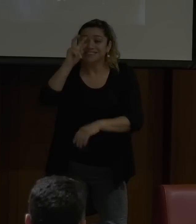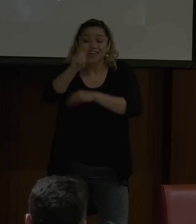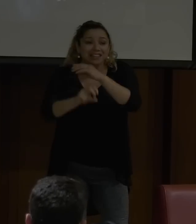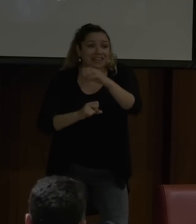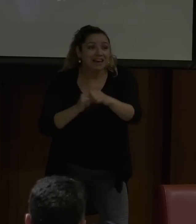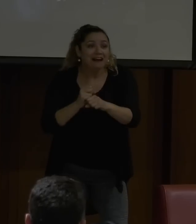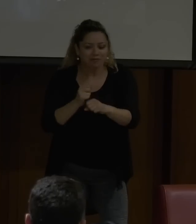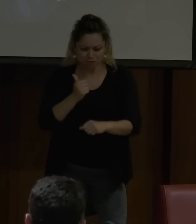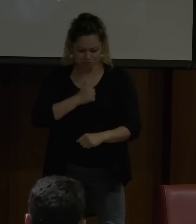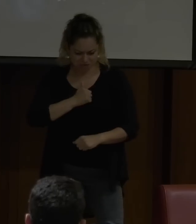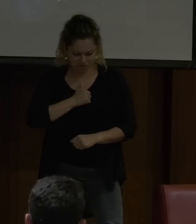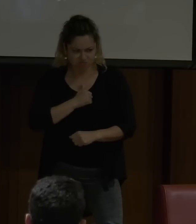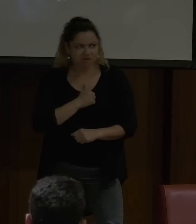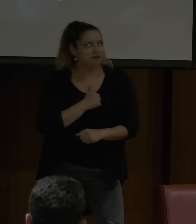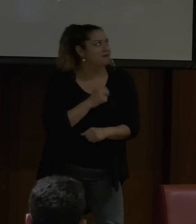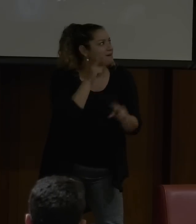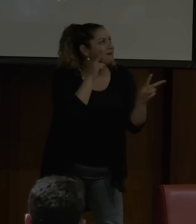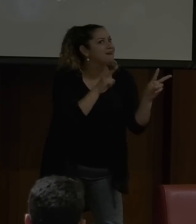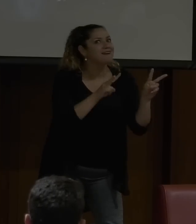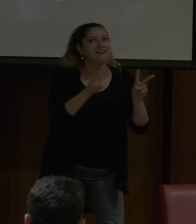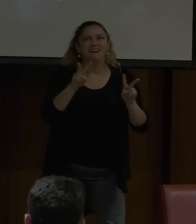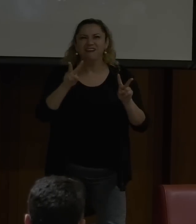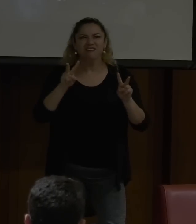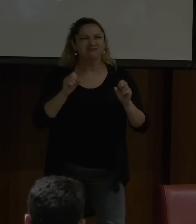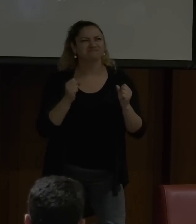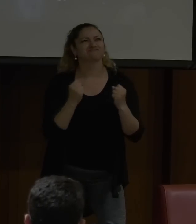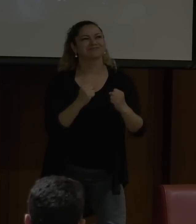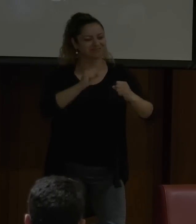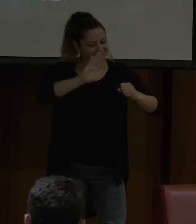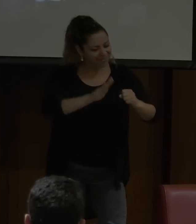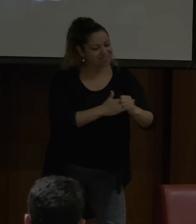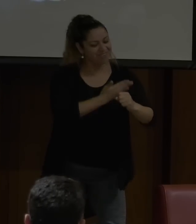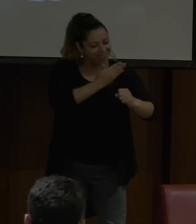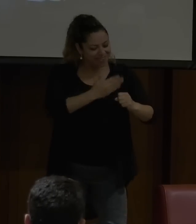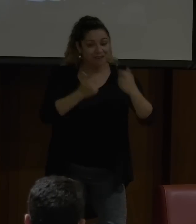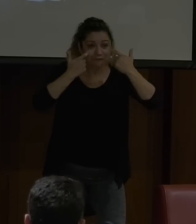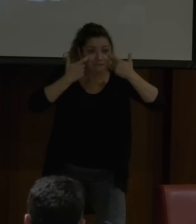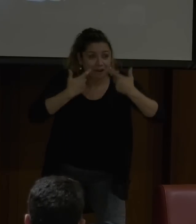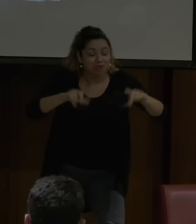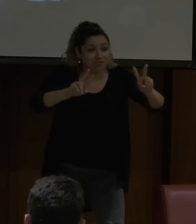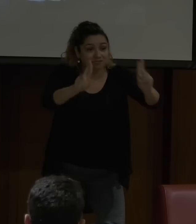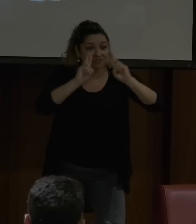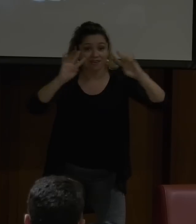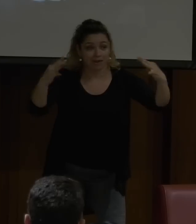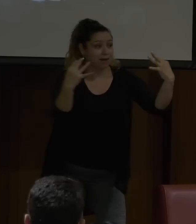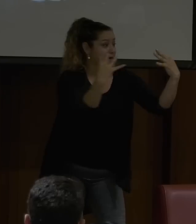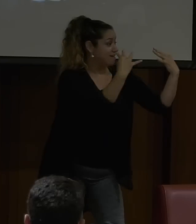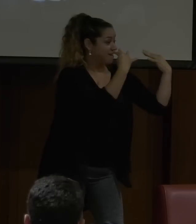por adivinar y se volvió popular en los lugares cercanos. Y cuando